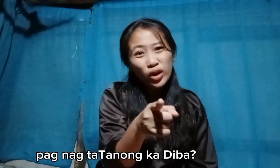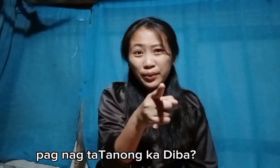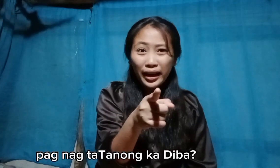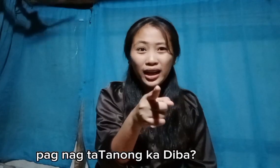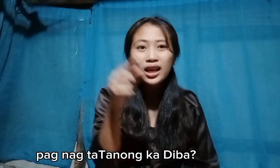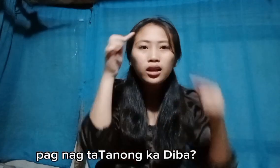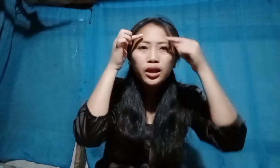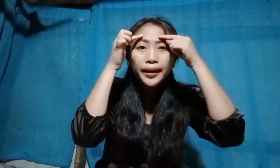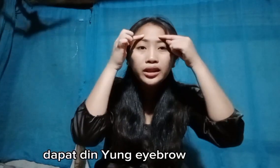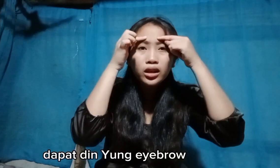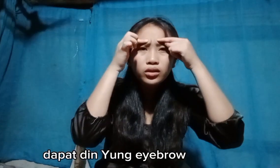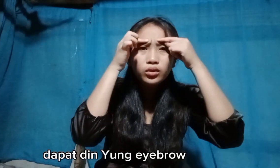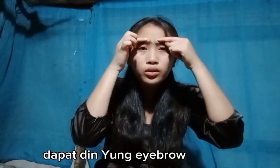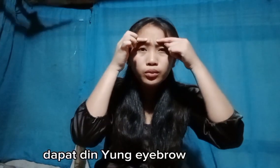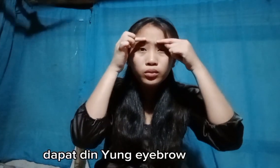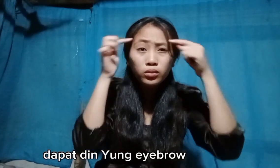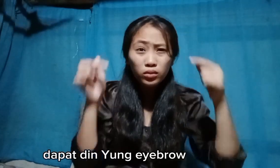ka, dapat din yung